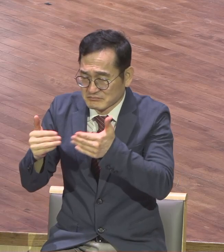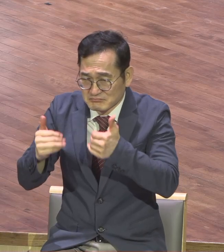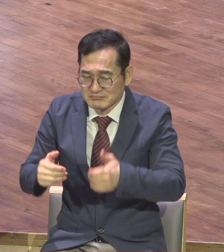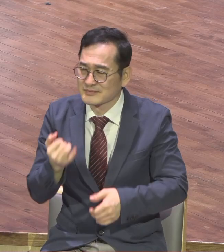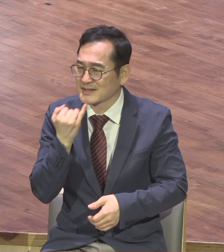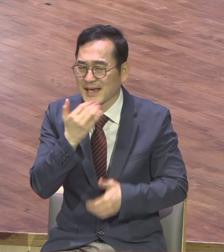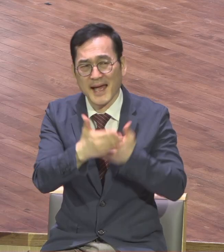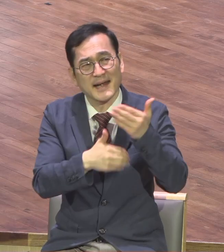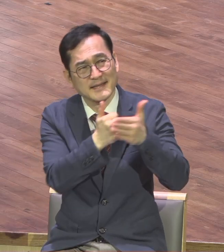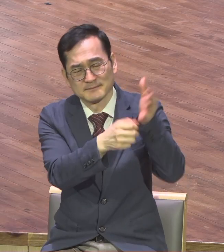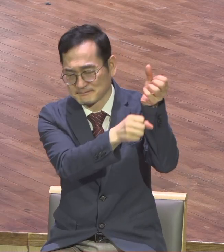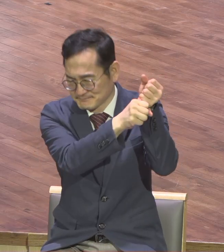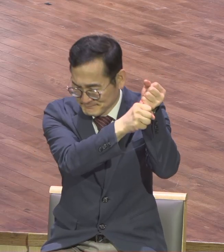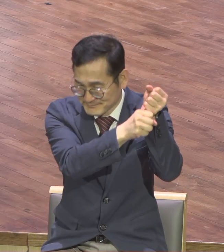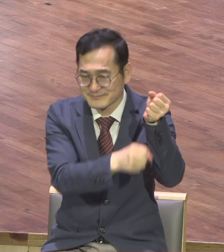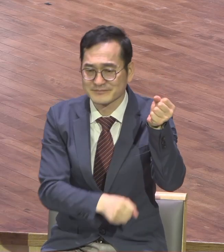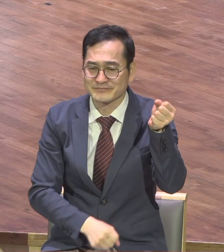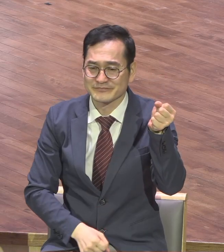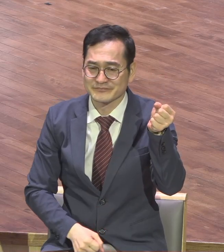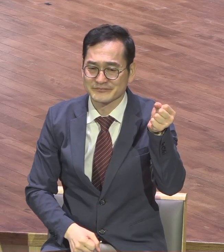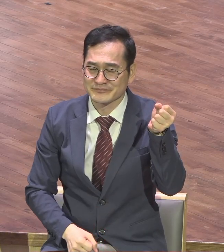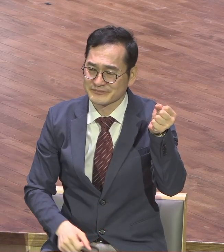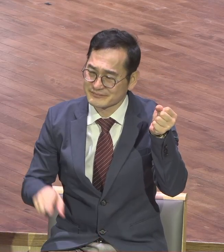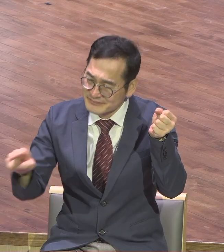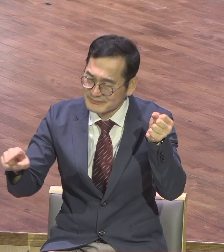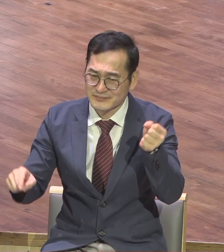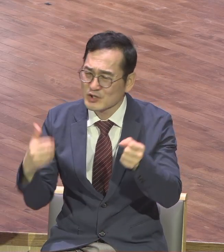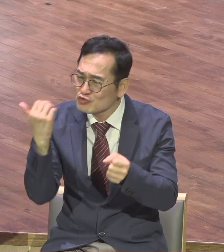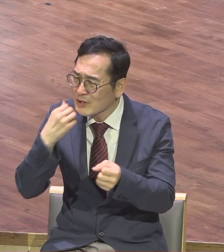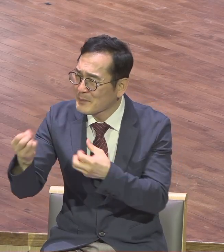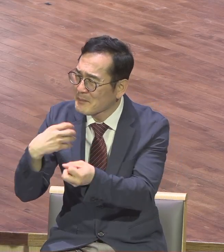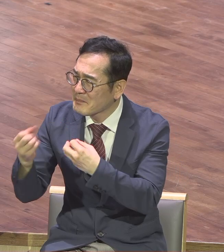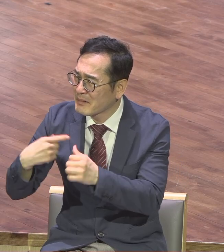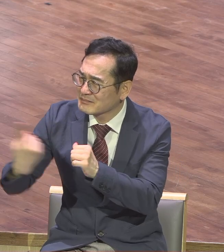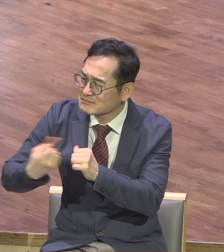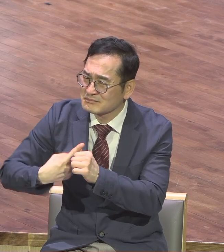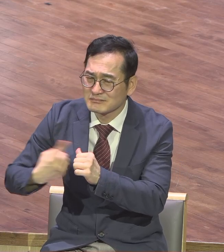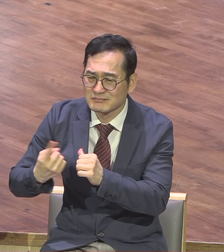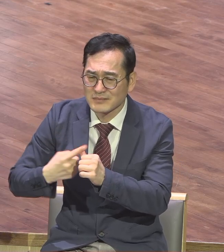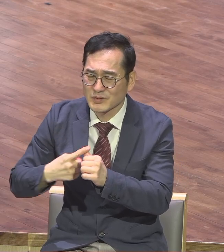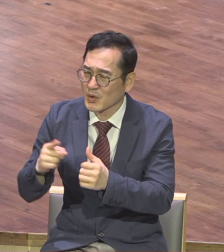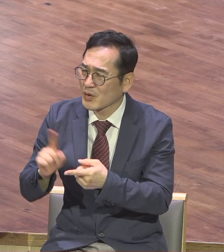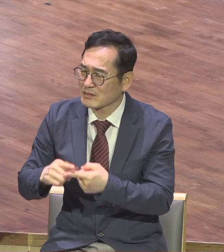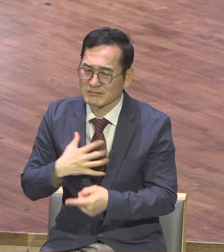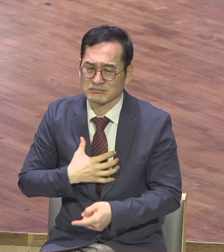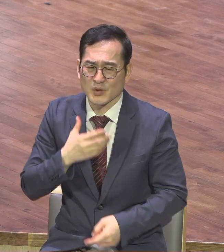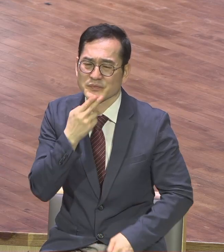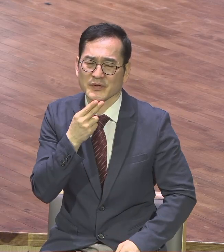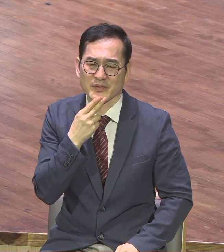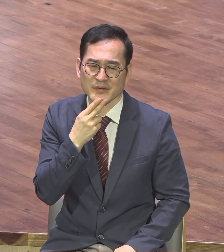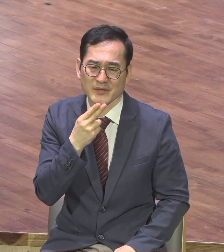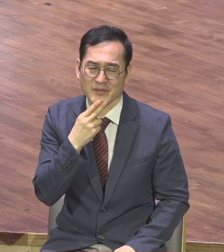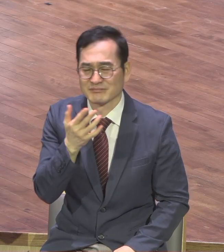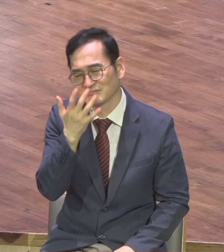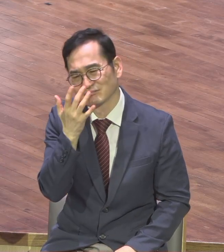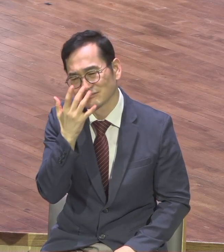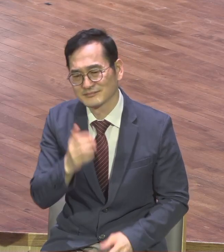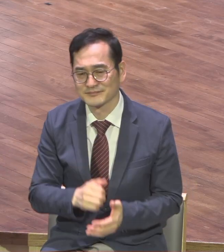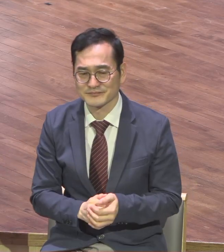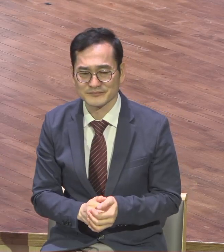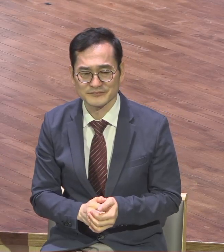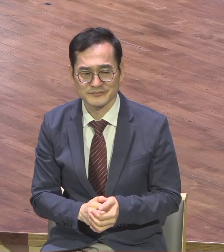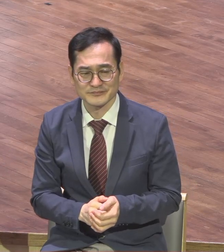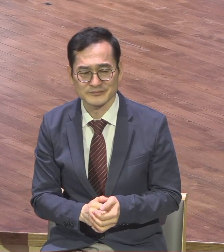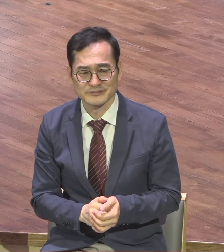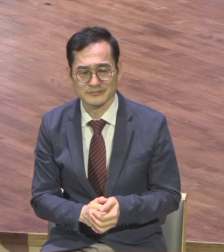자유로워집니다. 자유로워야 돼요. 세상의 서론적인 것에 매이지 않는 거라. 이렇게 되면요 자연스럽게 본론